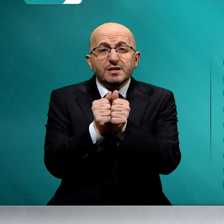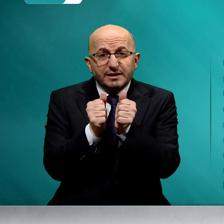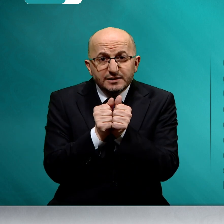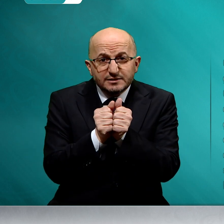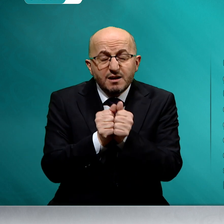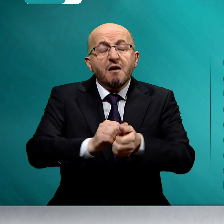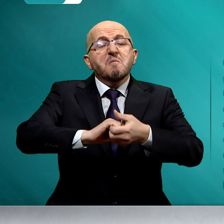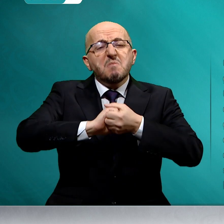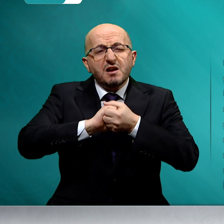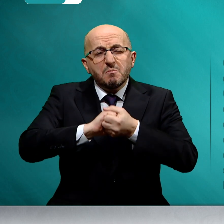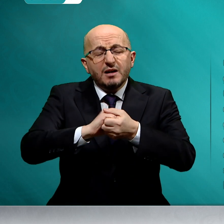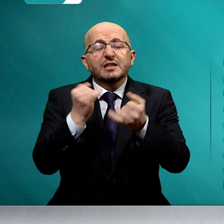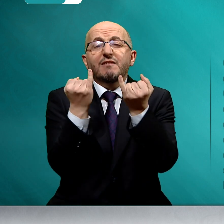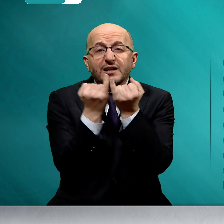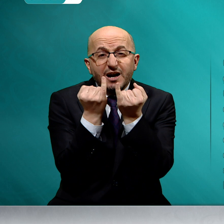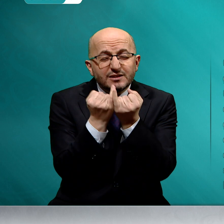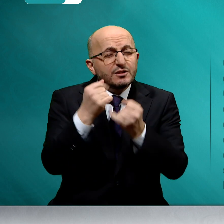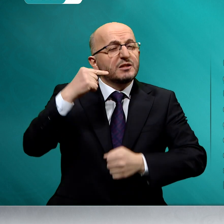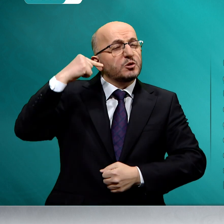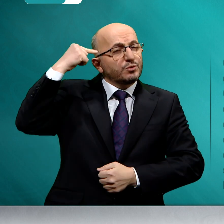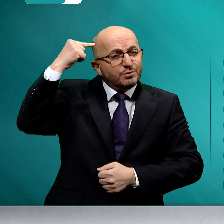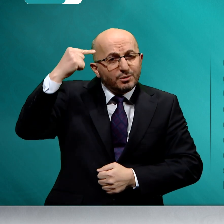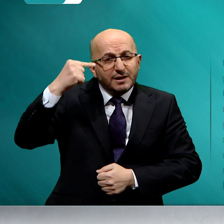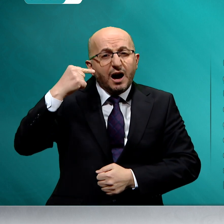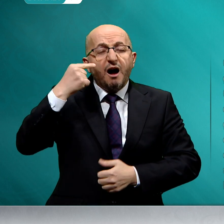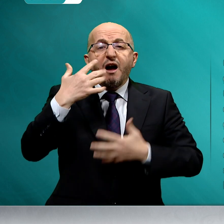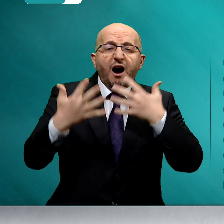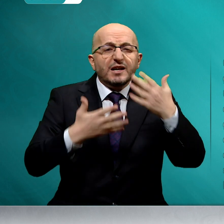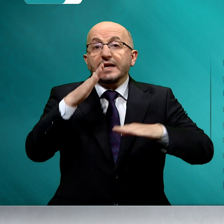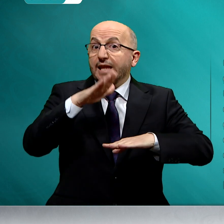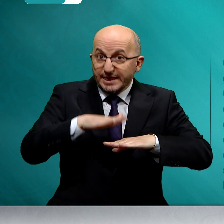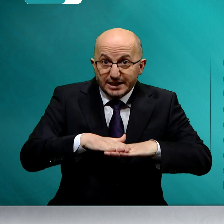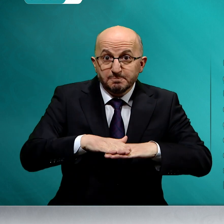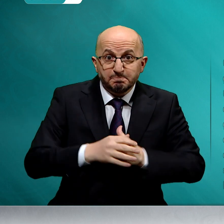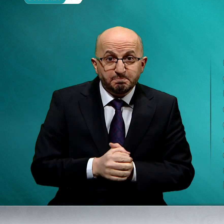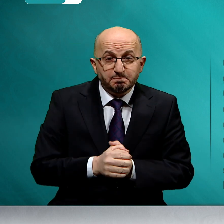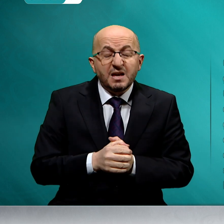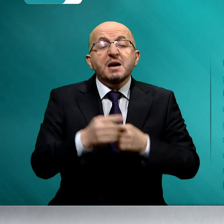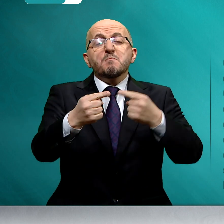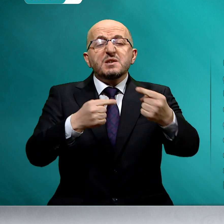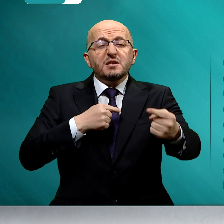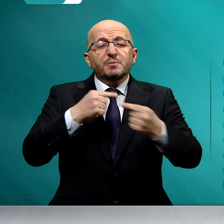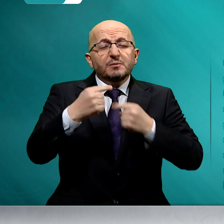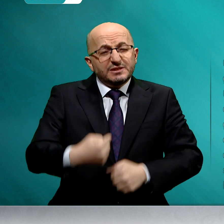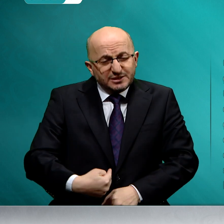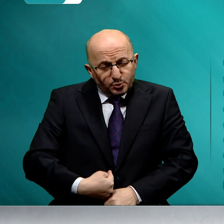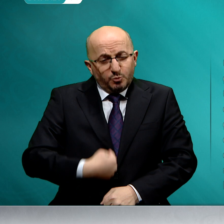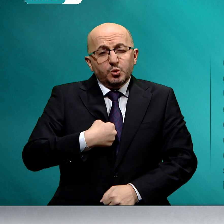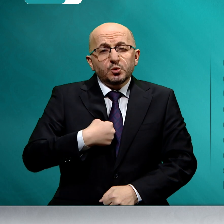birlik, beraberlik ve kardeşlik şuuruyla hareket edelim. Birbirimizin